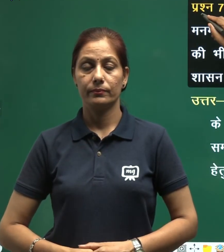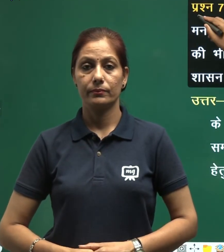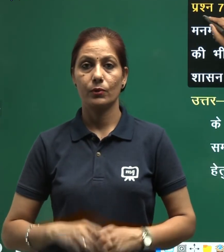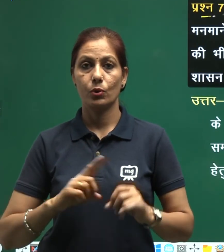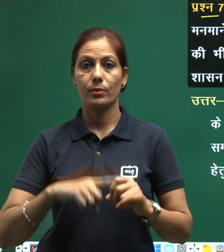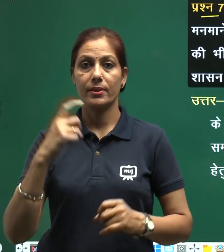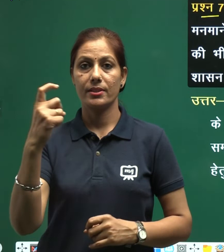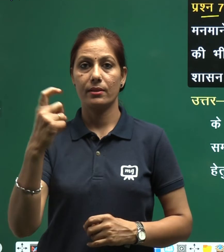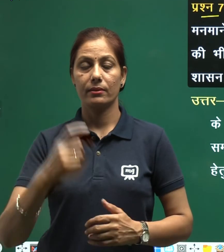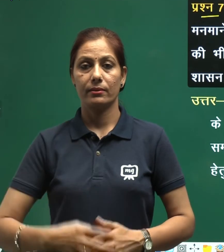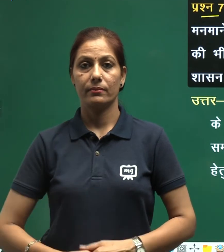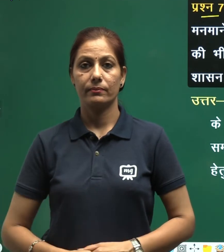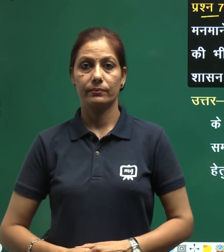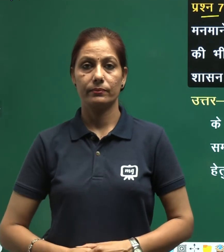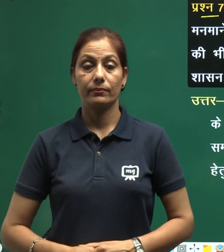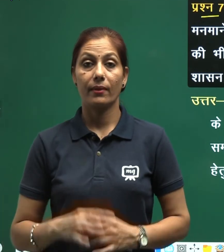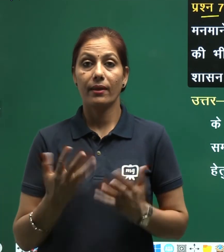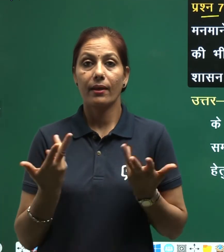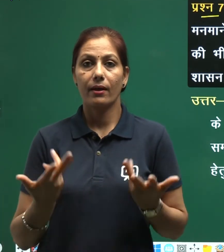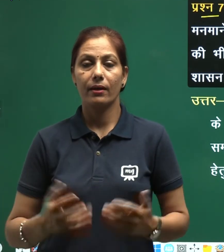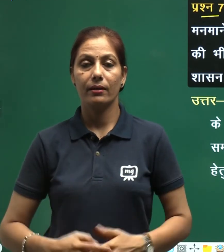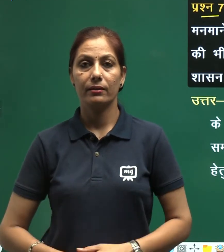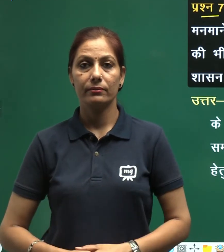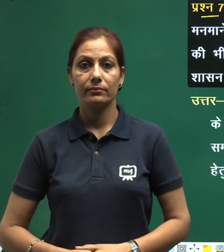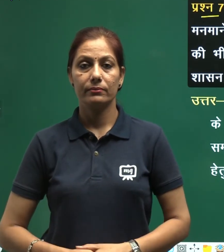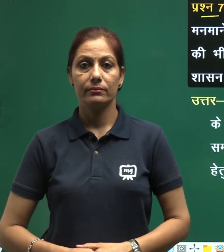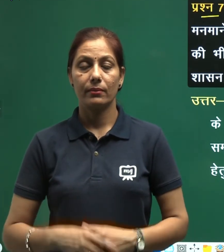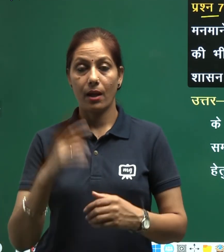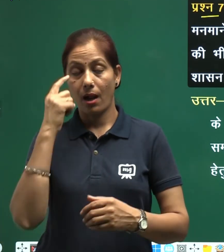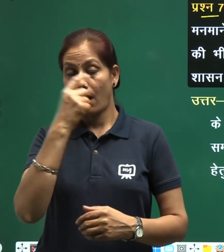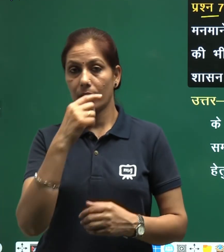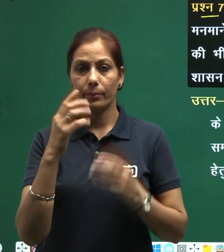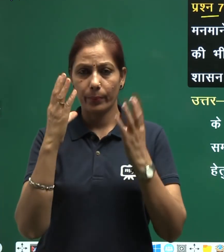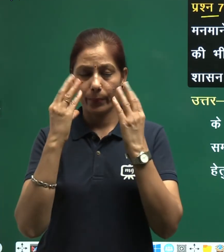प्रश्न 7, क्या आंख बंद करके